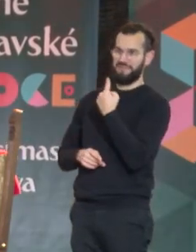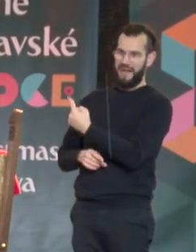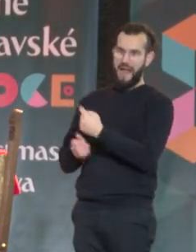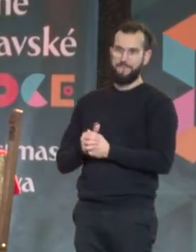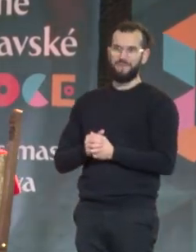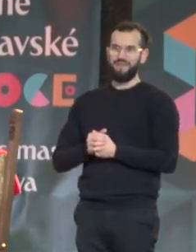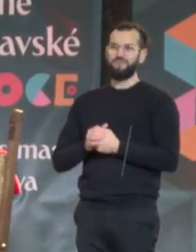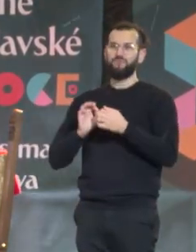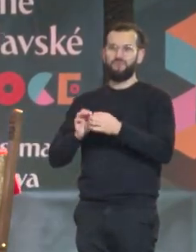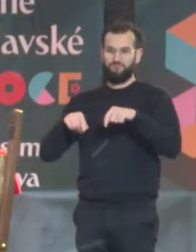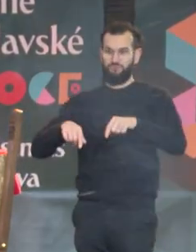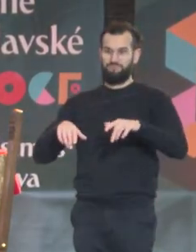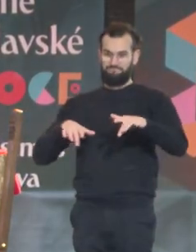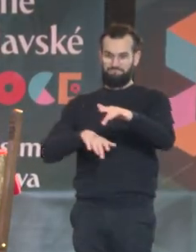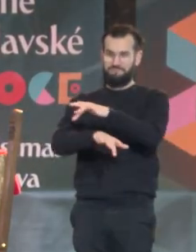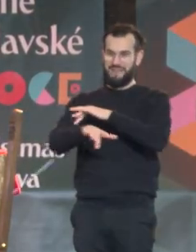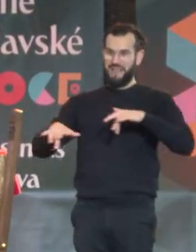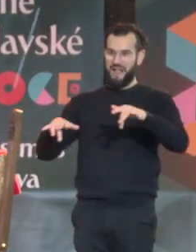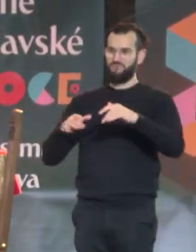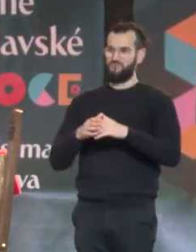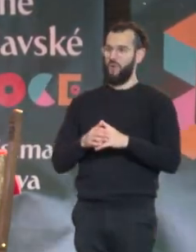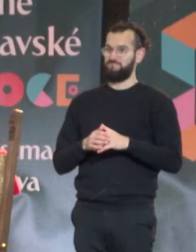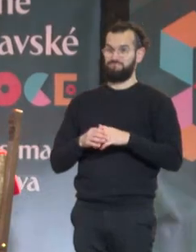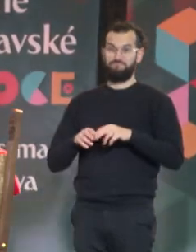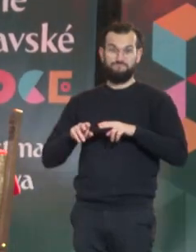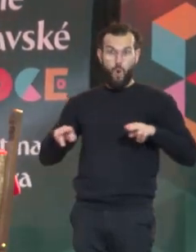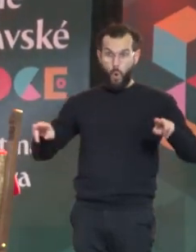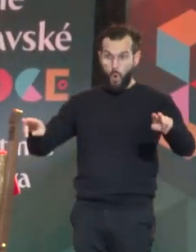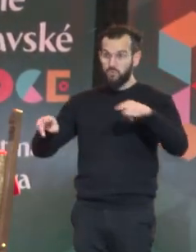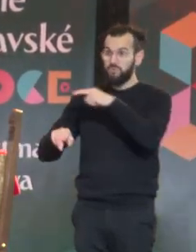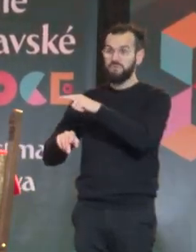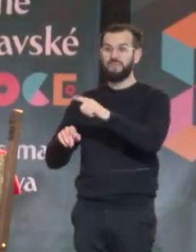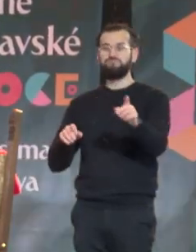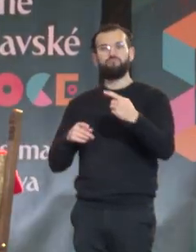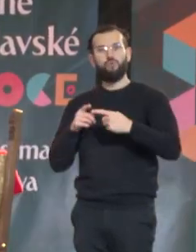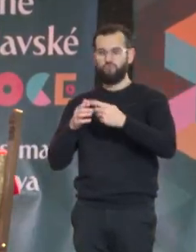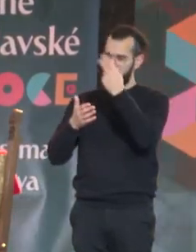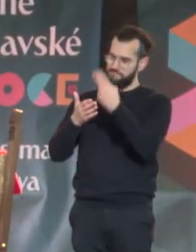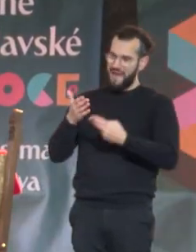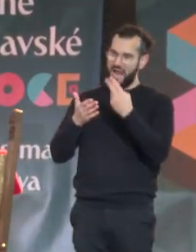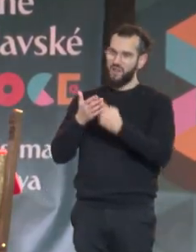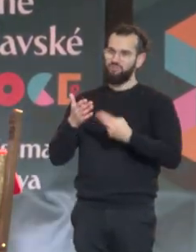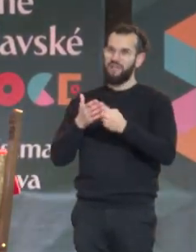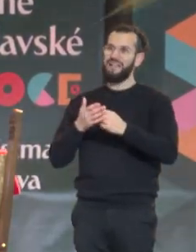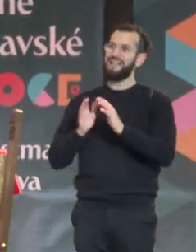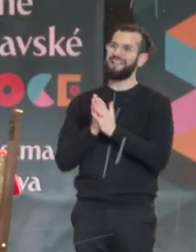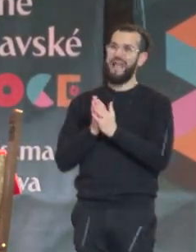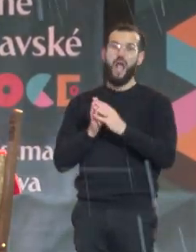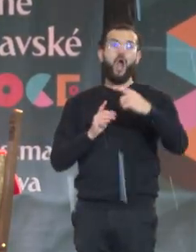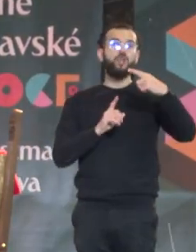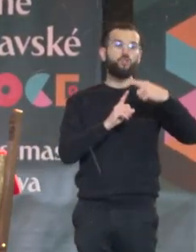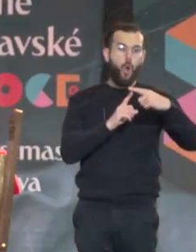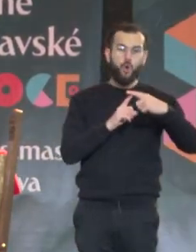tomto čarokrásnom vysvietenom pódiu, aby ste našim divákom prečítali niečo z knižky Tonko